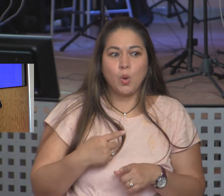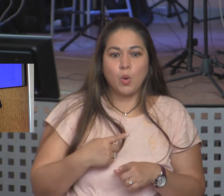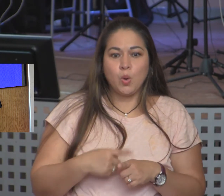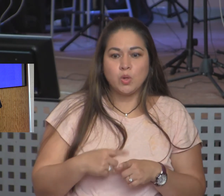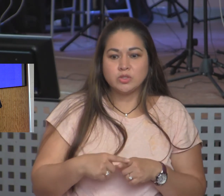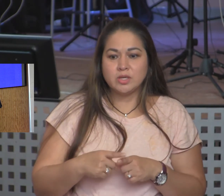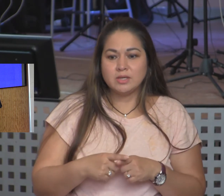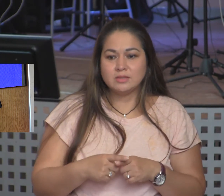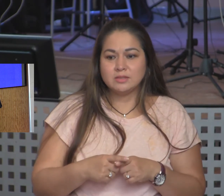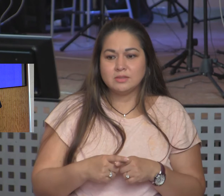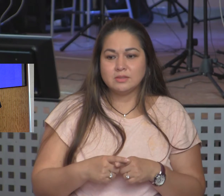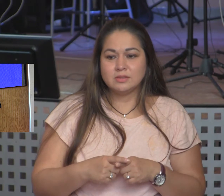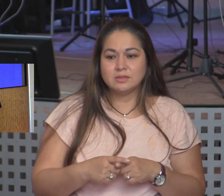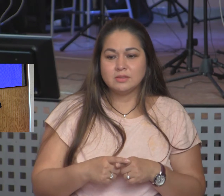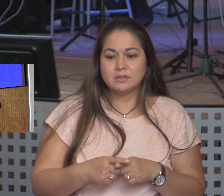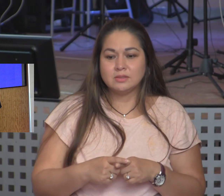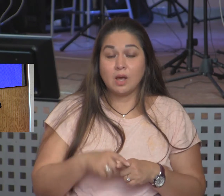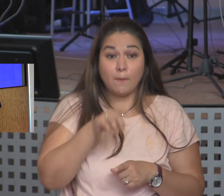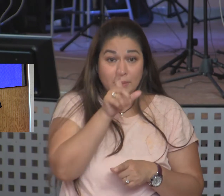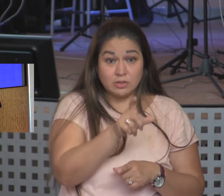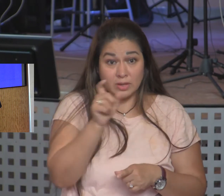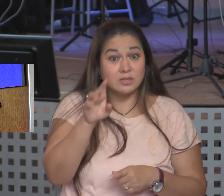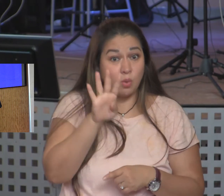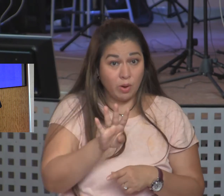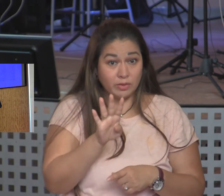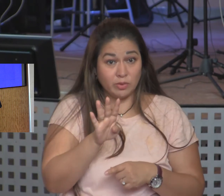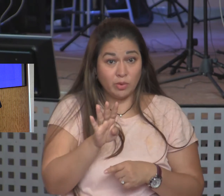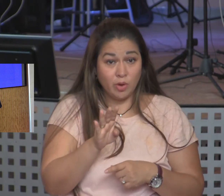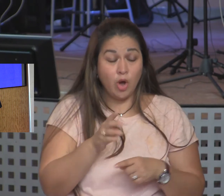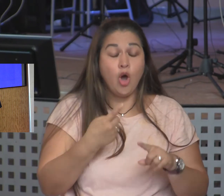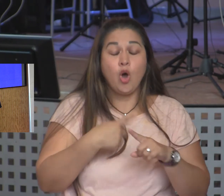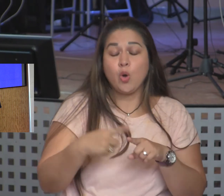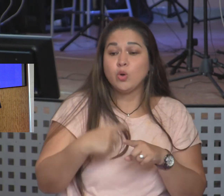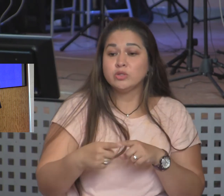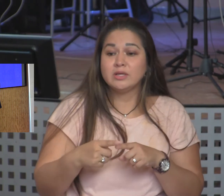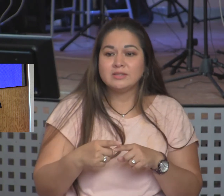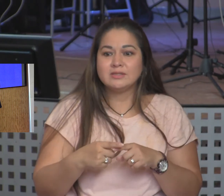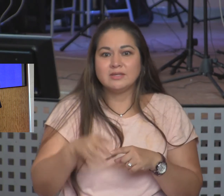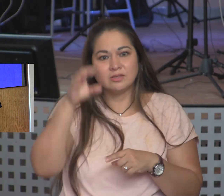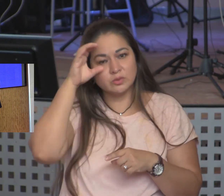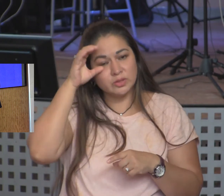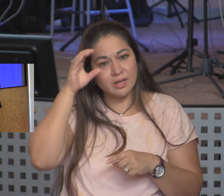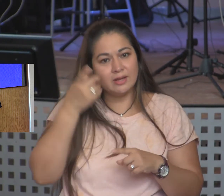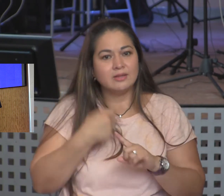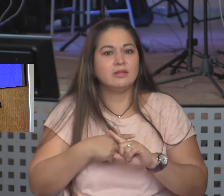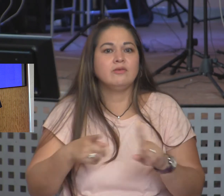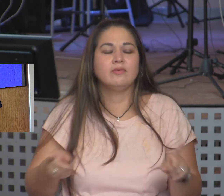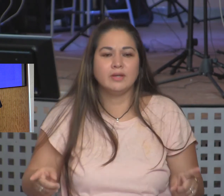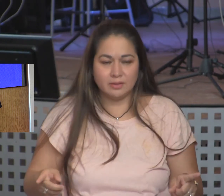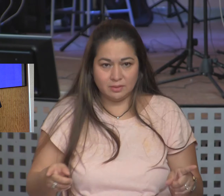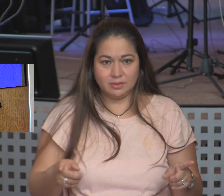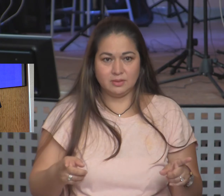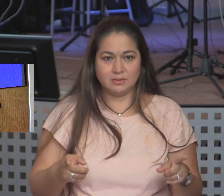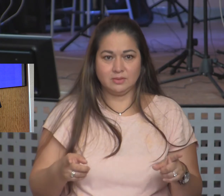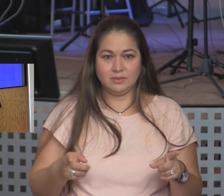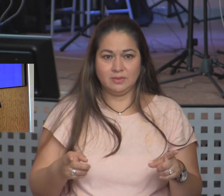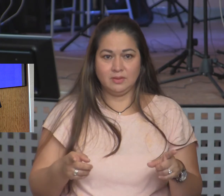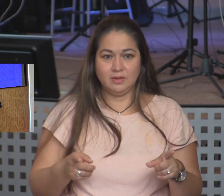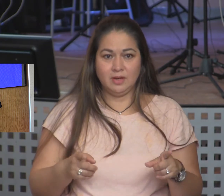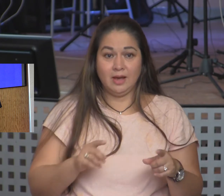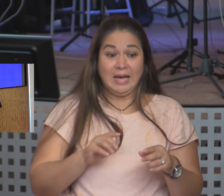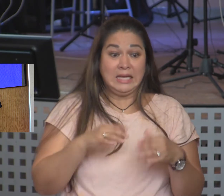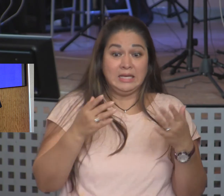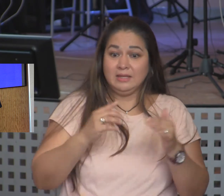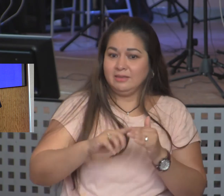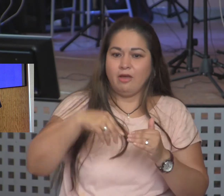exterior, 4 cosas que contiene la palabra oída de Dios. Y solo me voy a